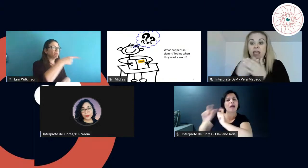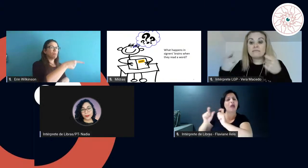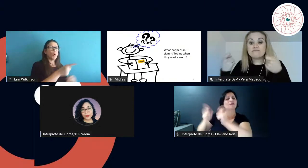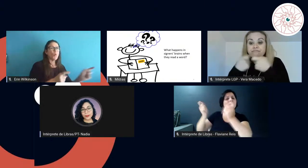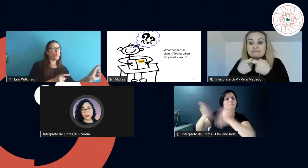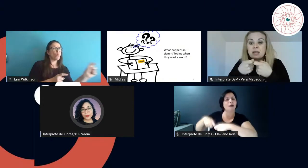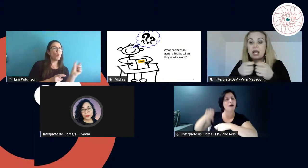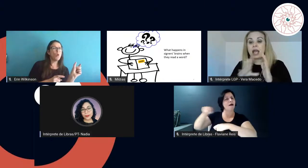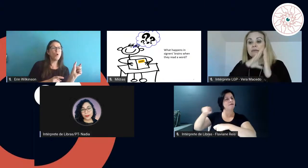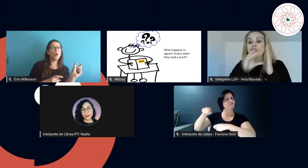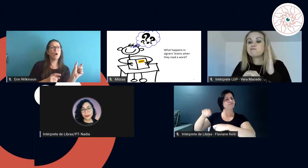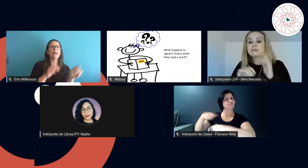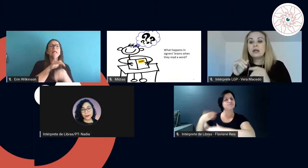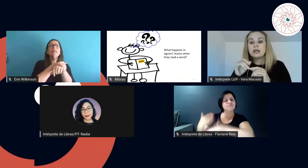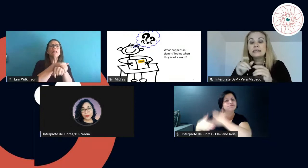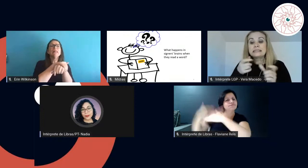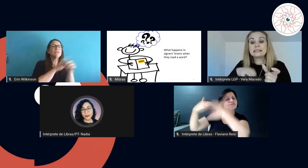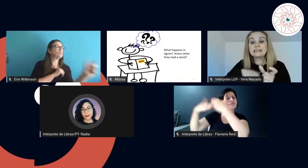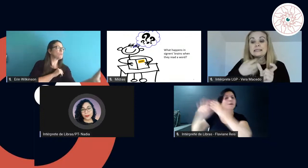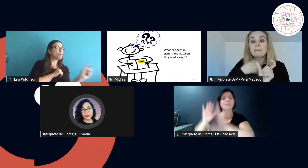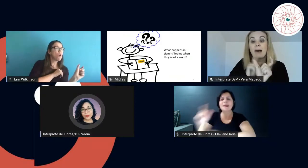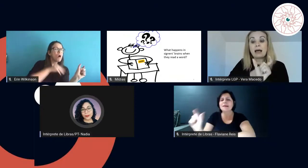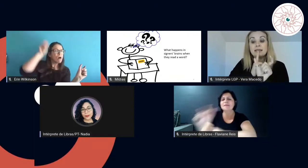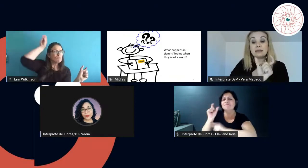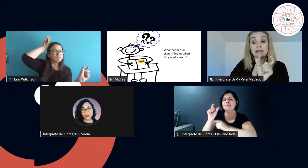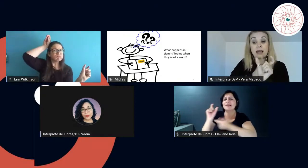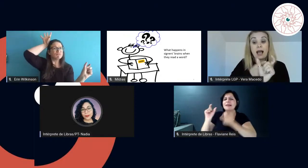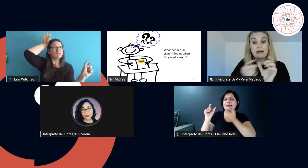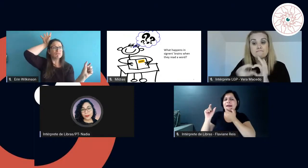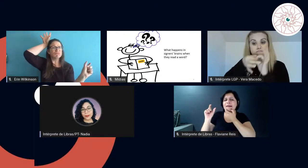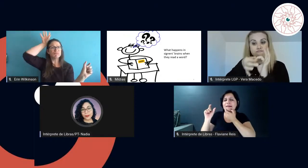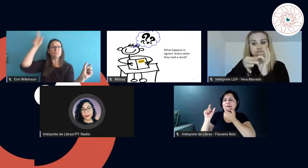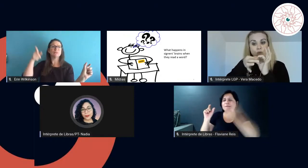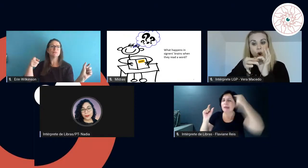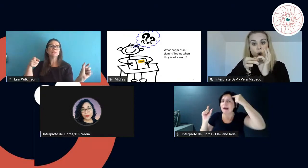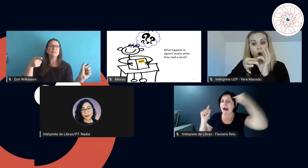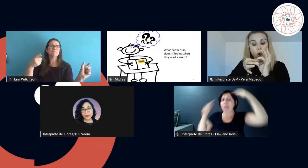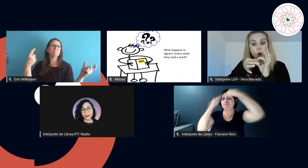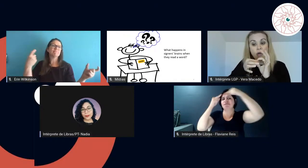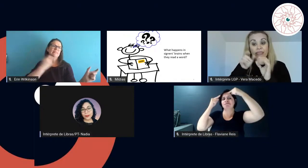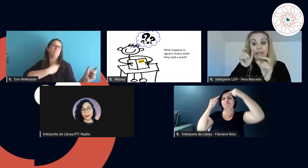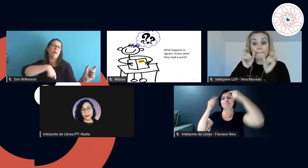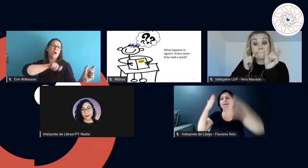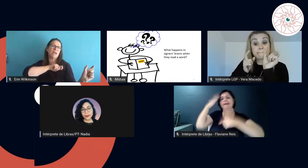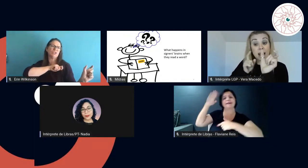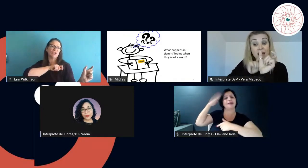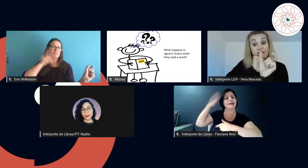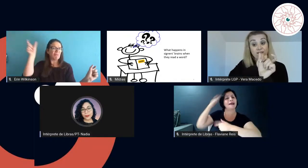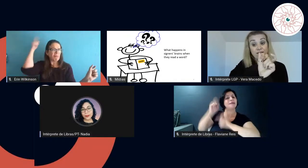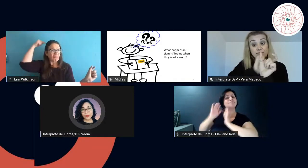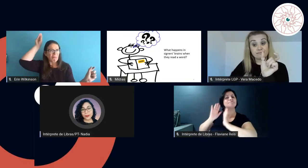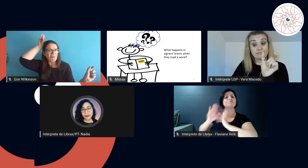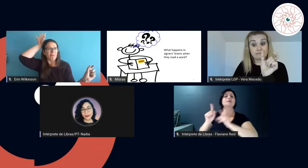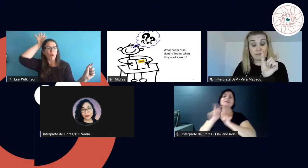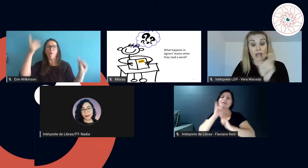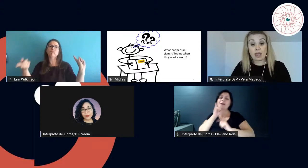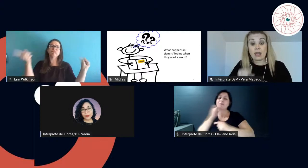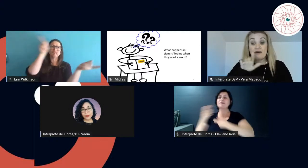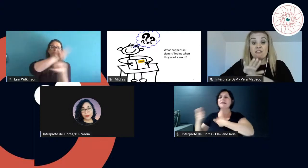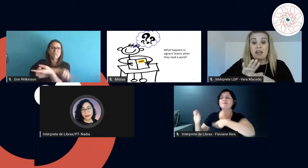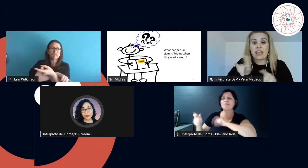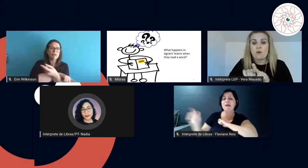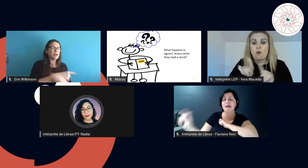imagética semântica daquela daquele sintagma, ele